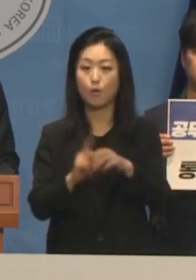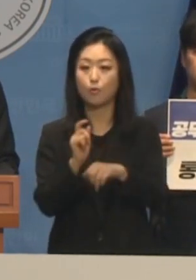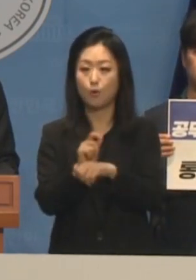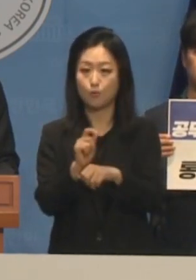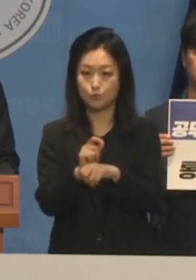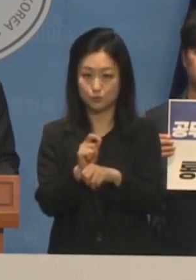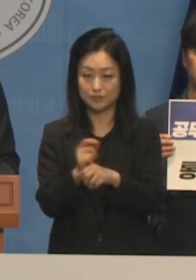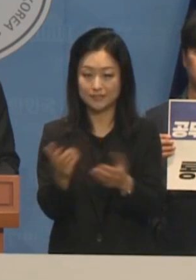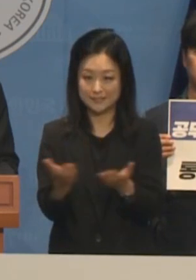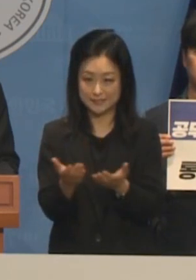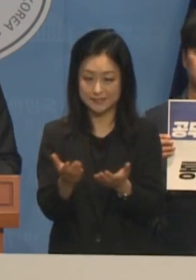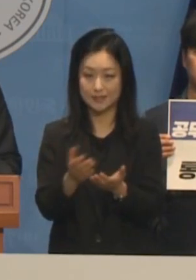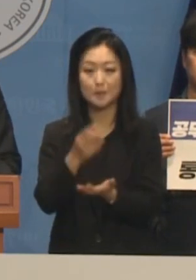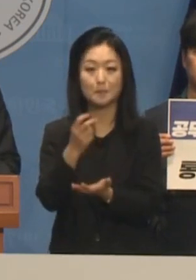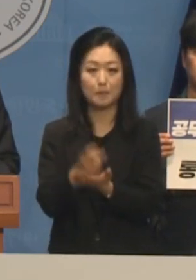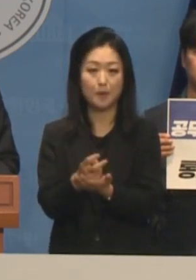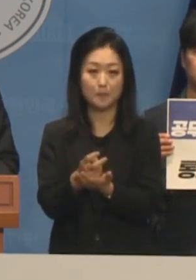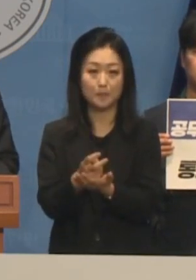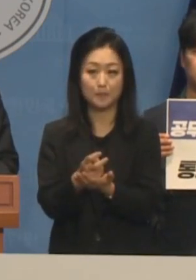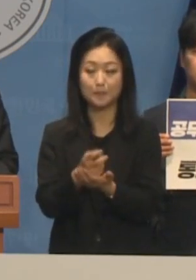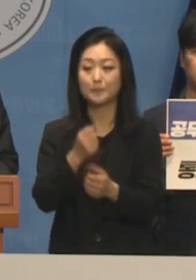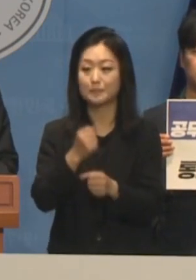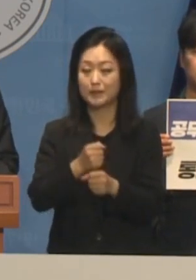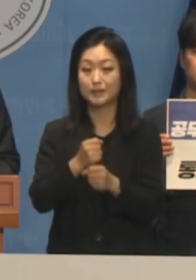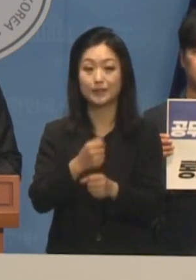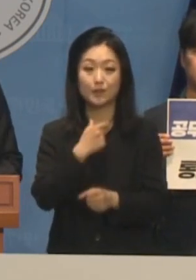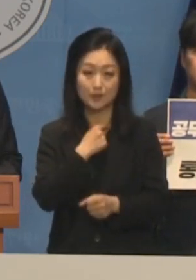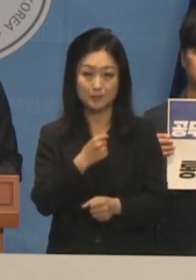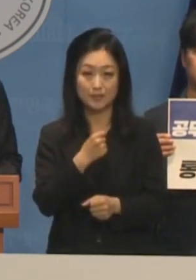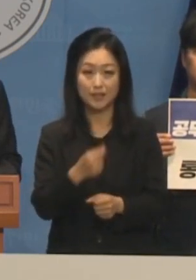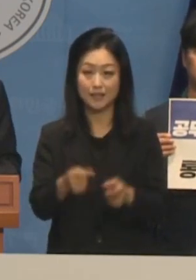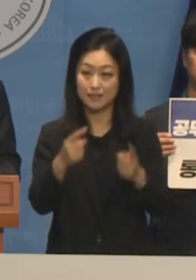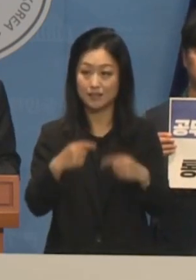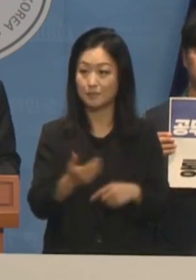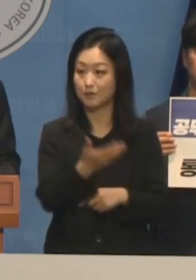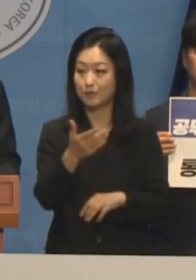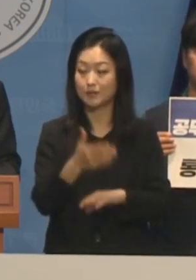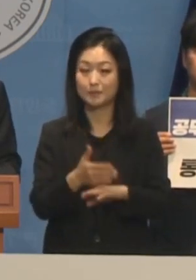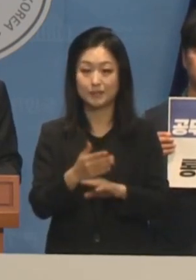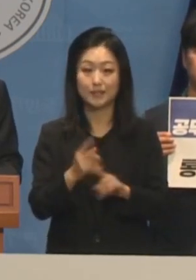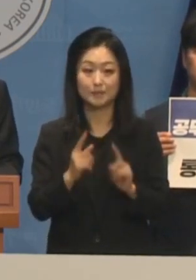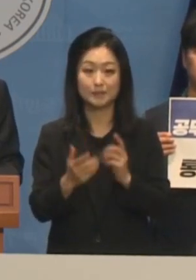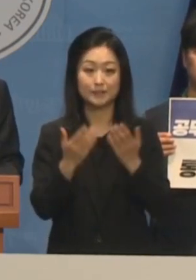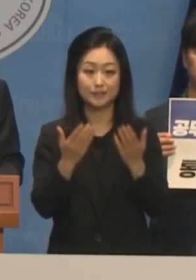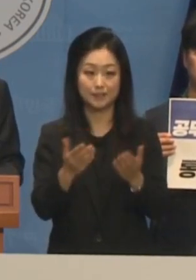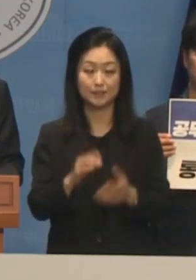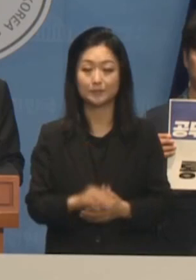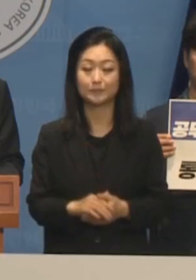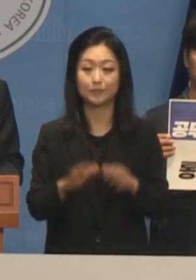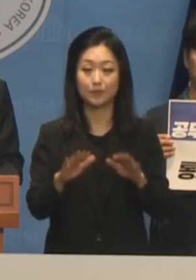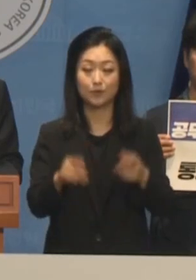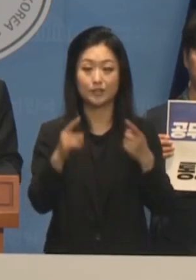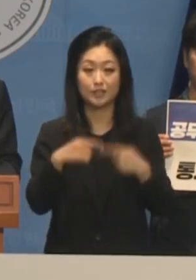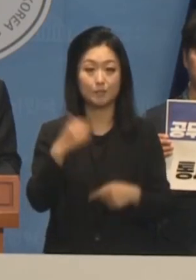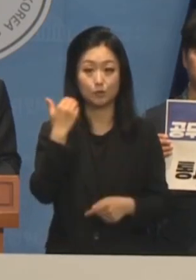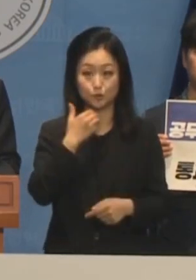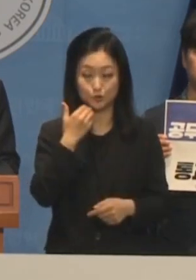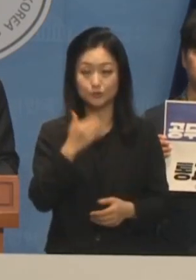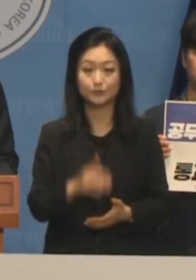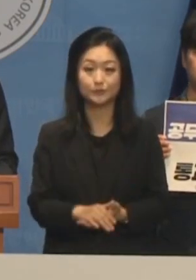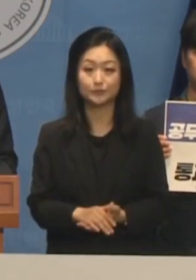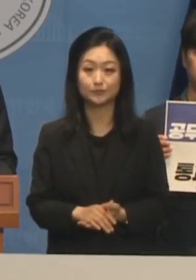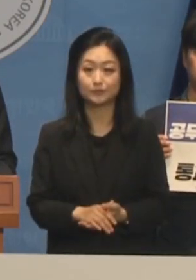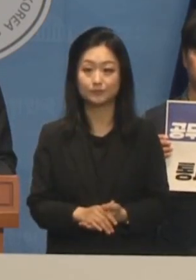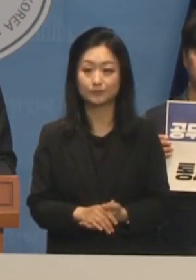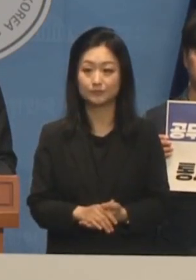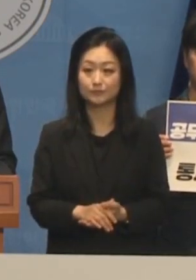공무직위원회법 발의 기자회견에 참석해 주신 모든 분들께 감사드립니다. 먼저 참석자분들을 소개해드리겠습니다.